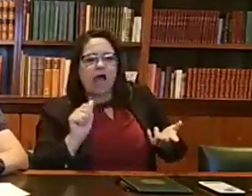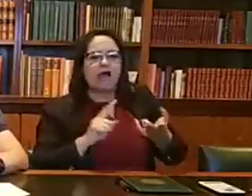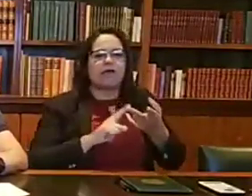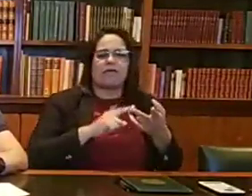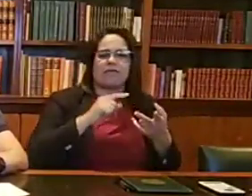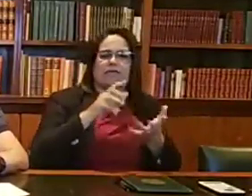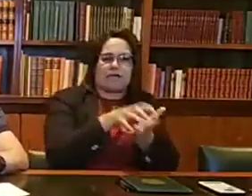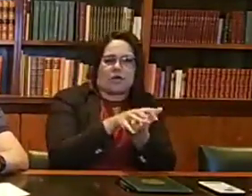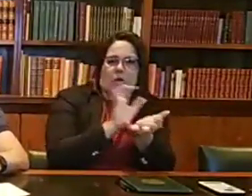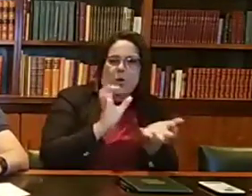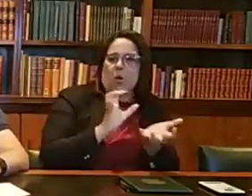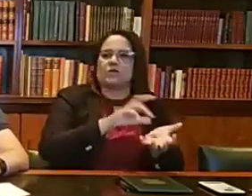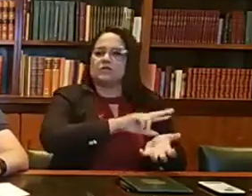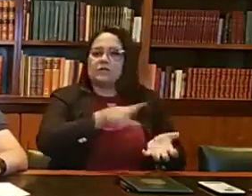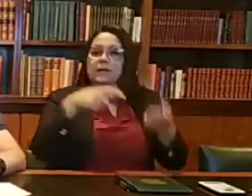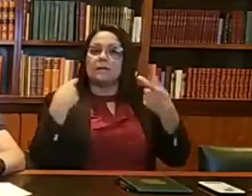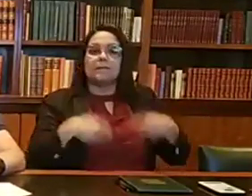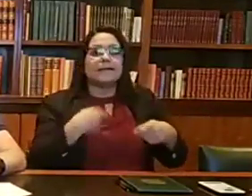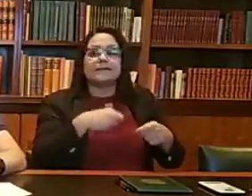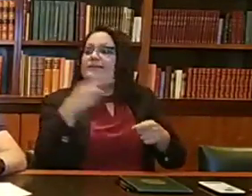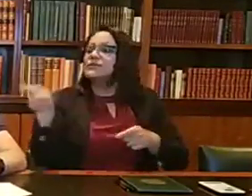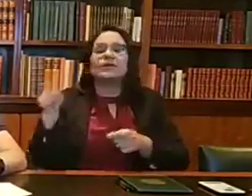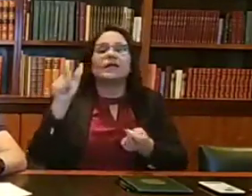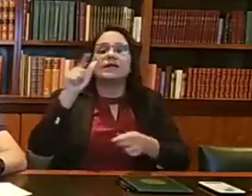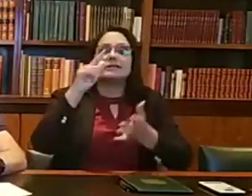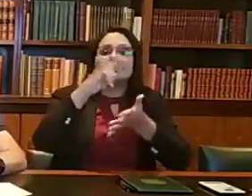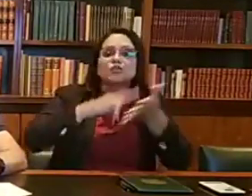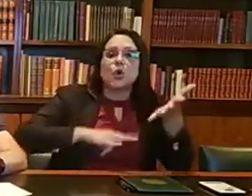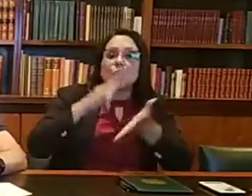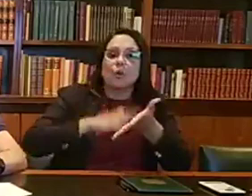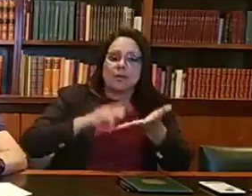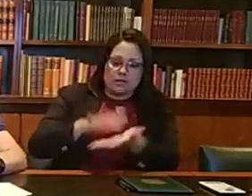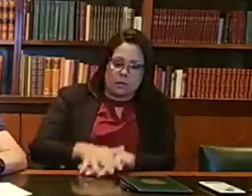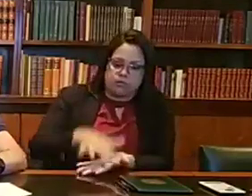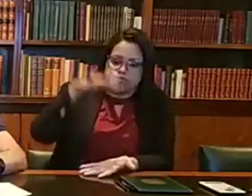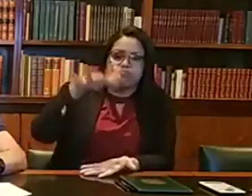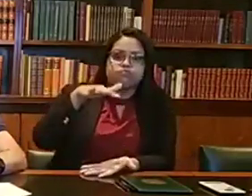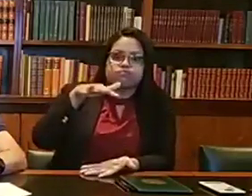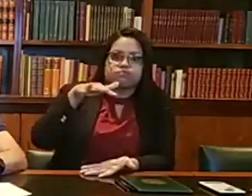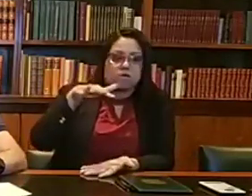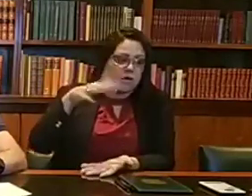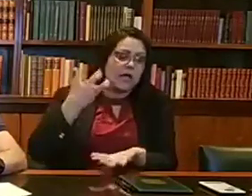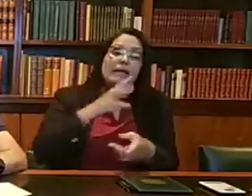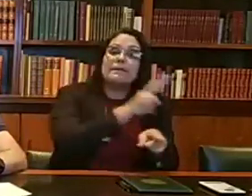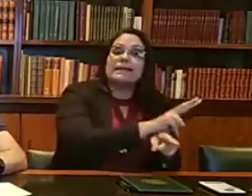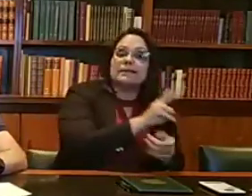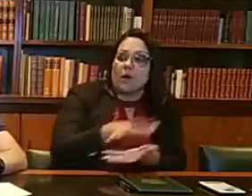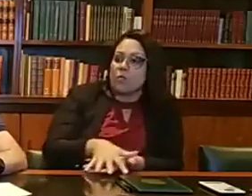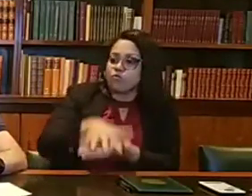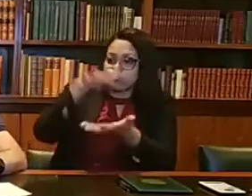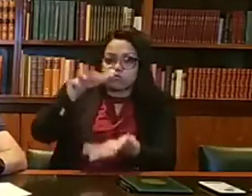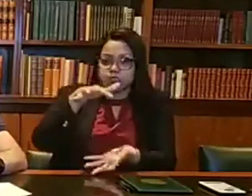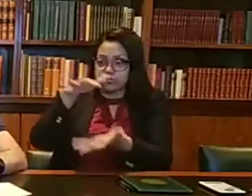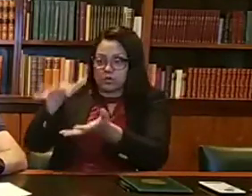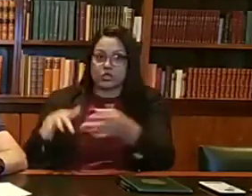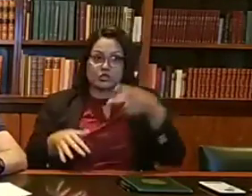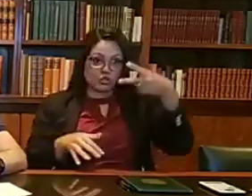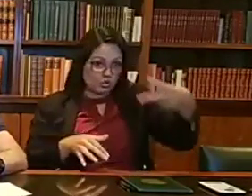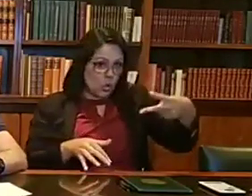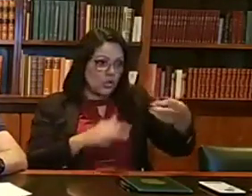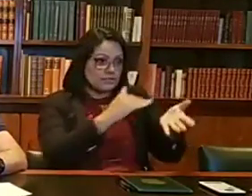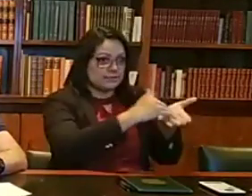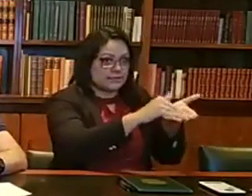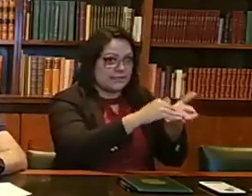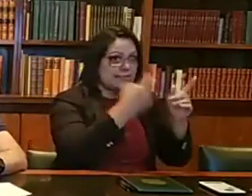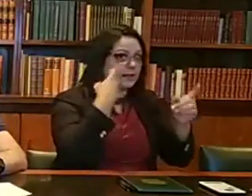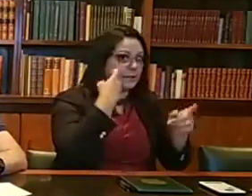maricultura, ostras, precisava entregar isso aqui em alguma superintendência federal. São dois volumes para a Secretaria de Pesca,